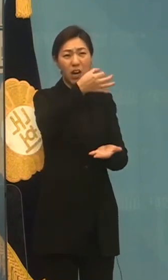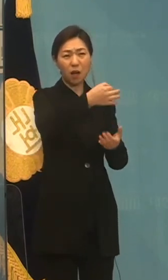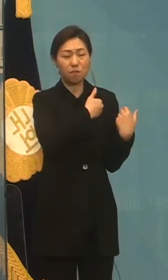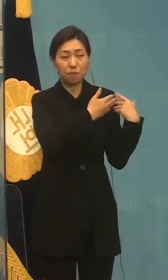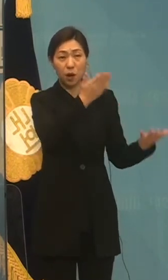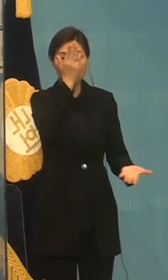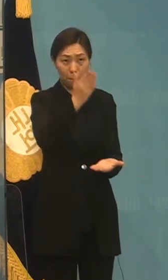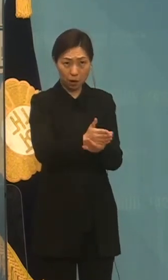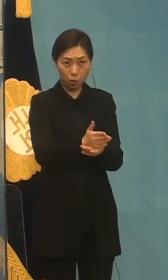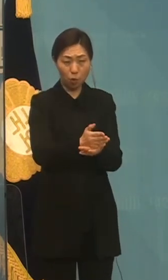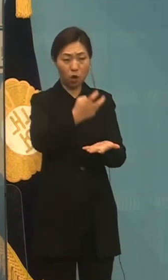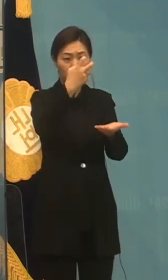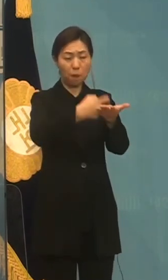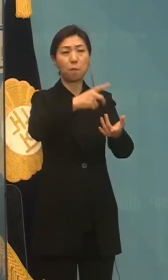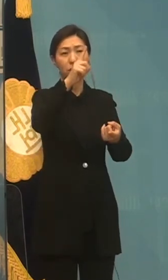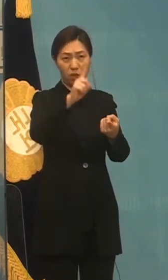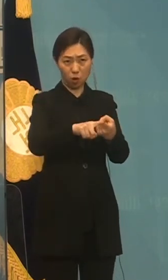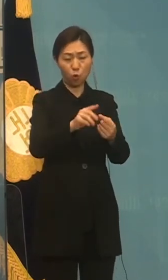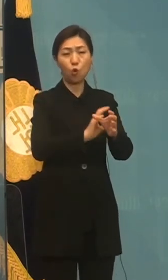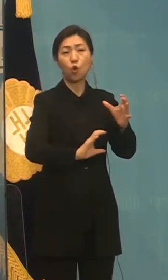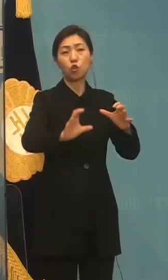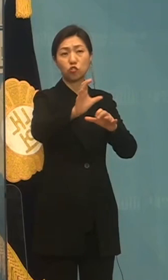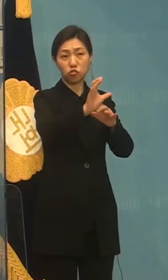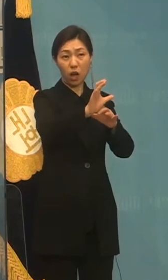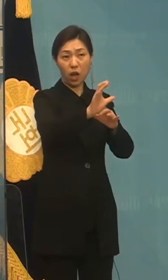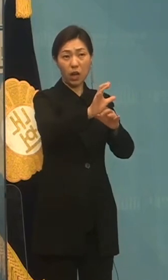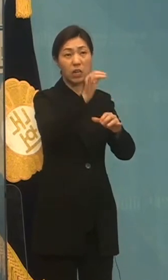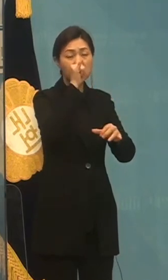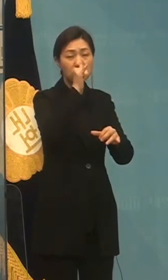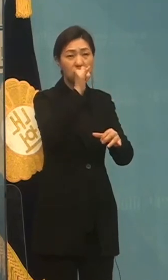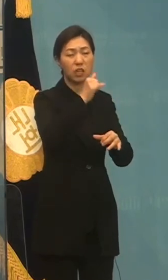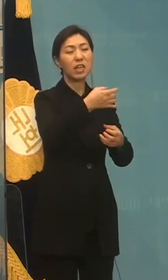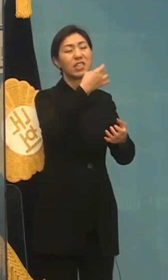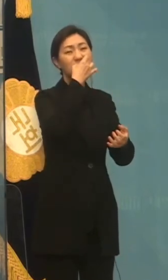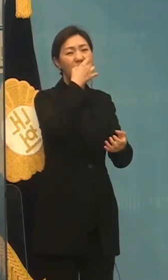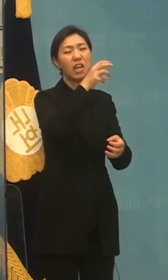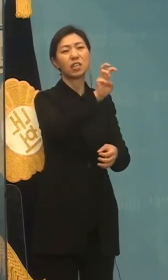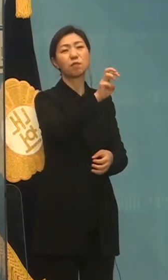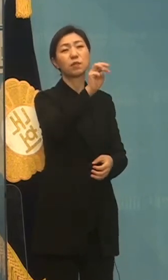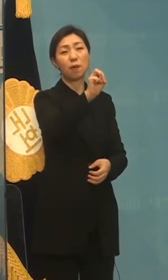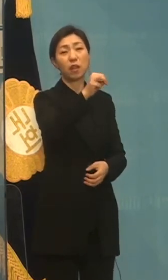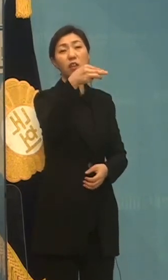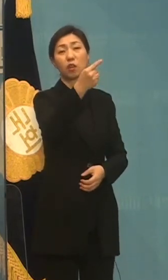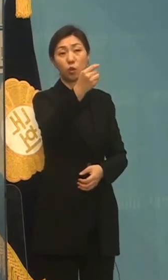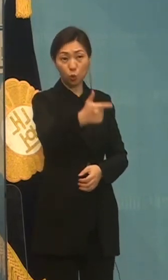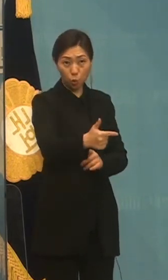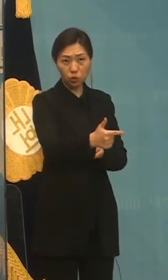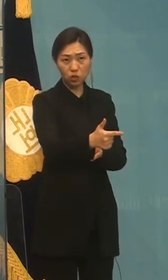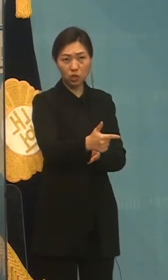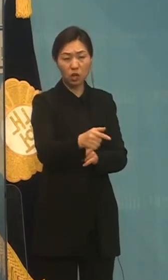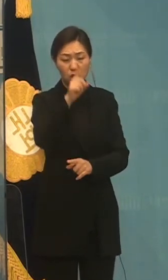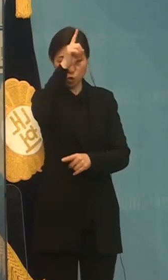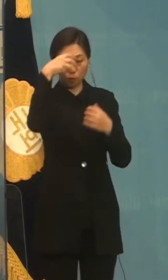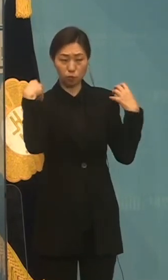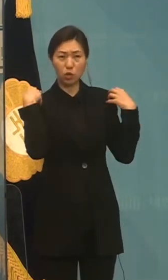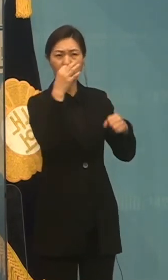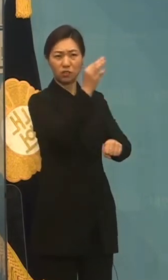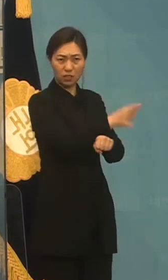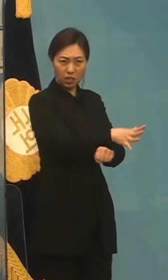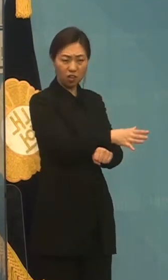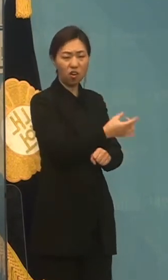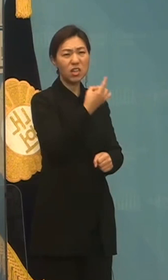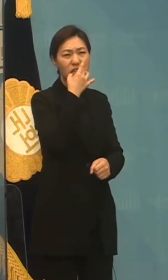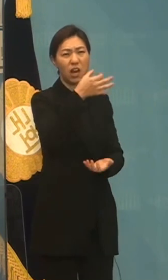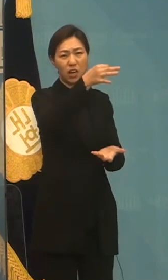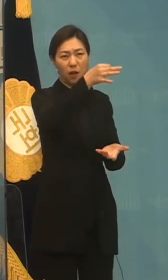양곡관리법에 명시된 대로 즉각 초과 생산된 쌀 30만 톤에 대해서 시장 경기를 통해 쌀값을 안정시키고